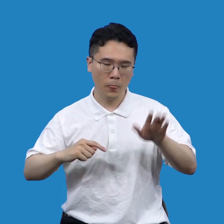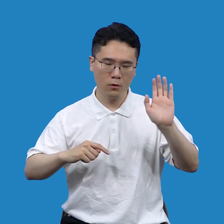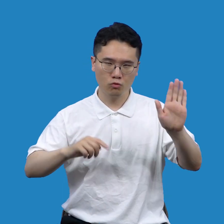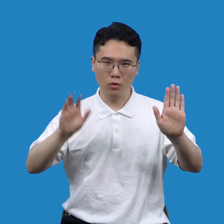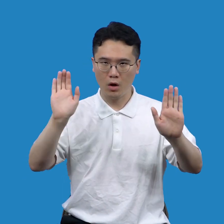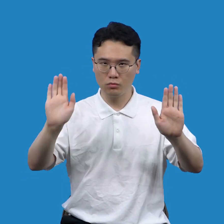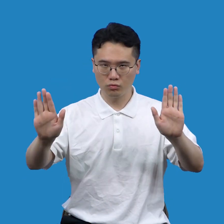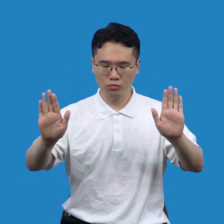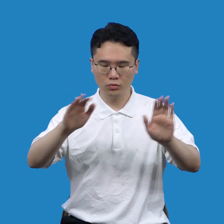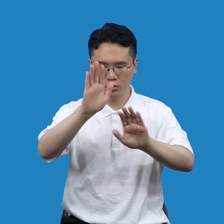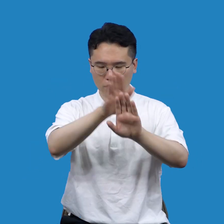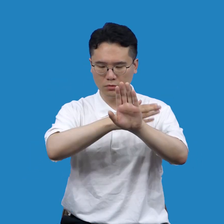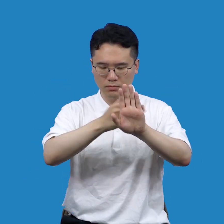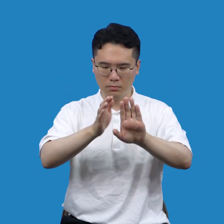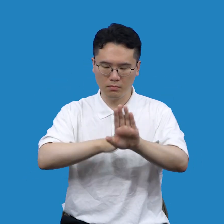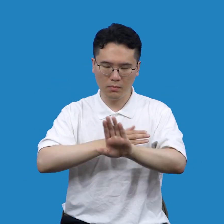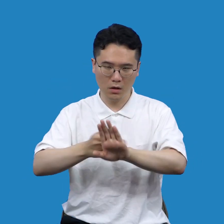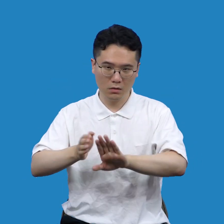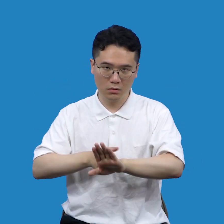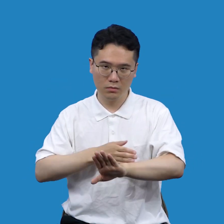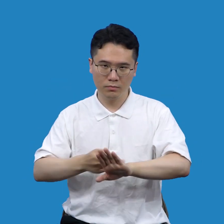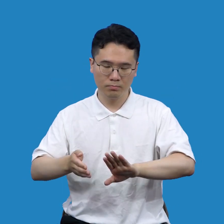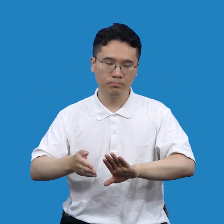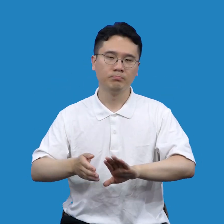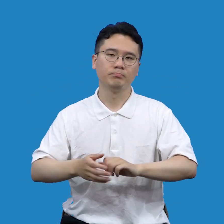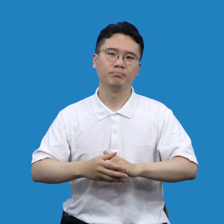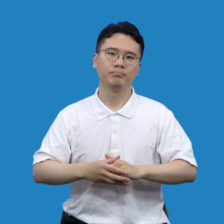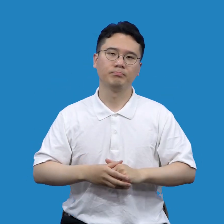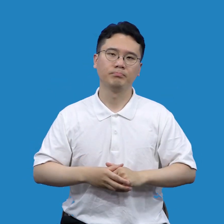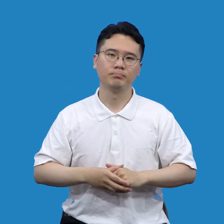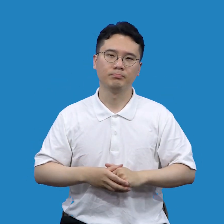좌우 설주와 문인방에 그 피를 뿌립니다.